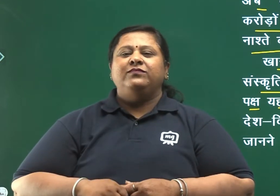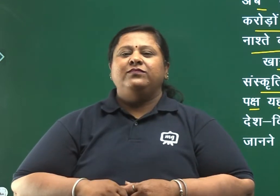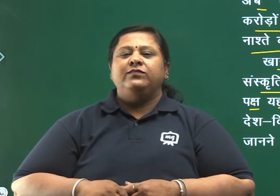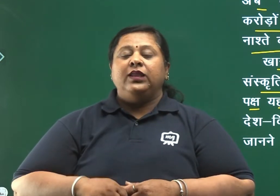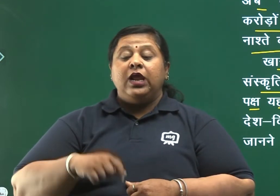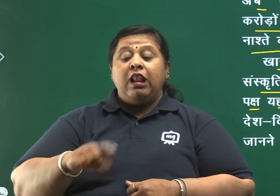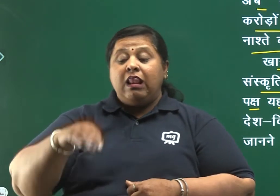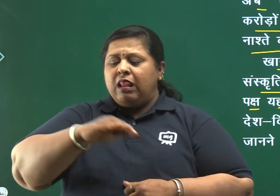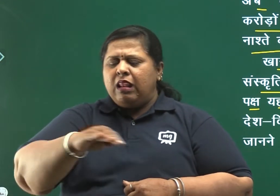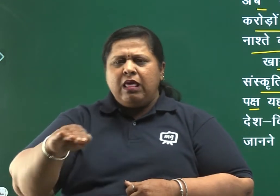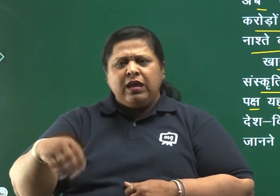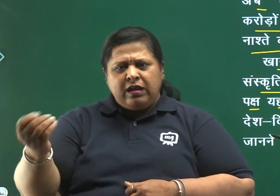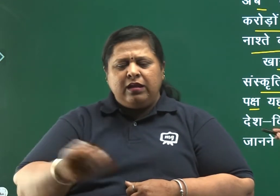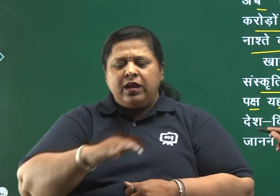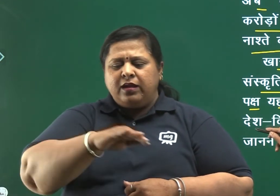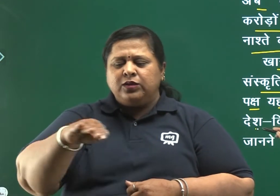नई पीढ़ी को